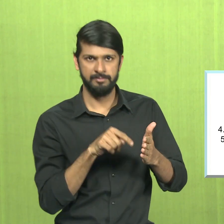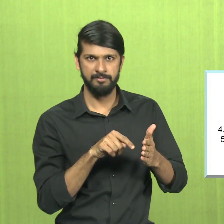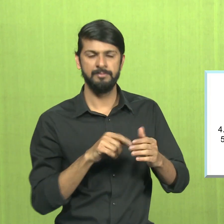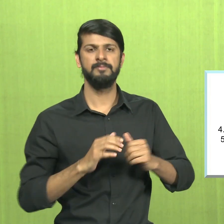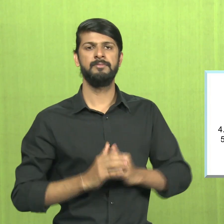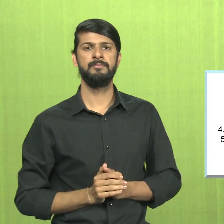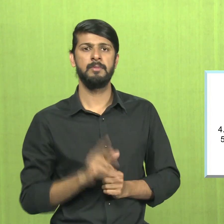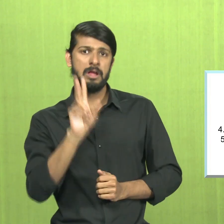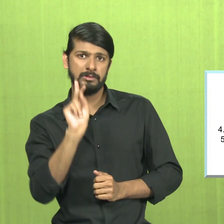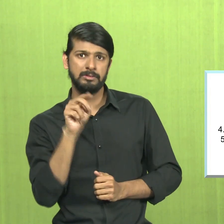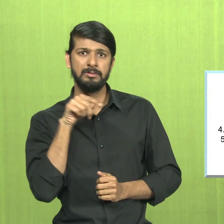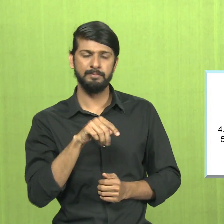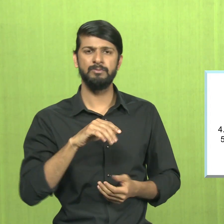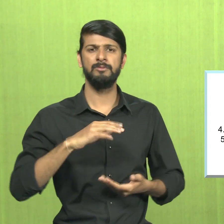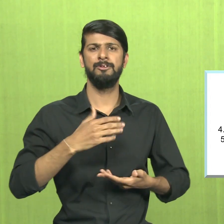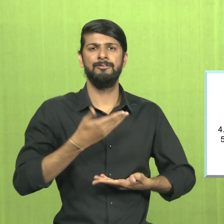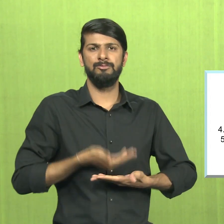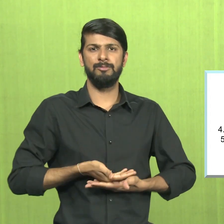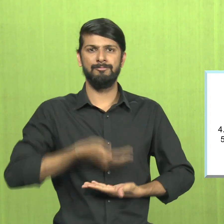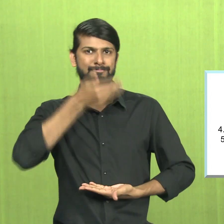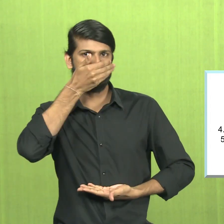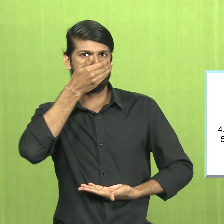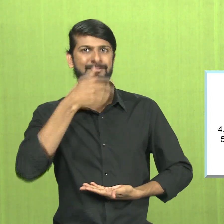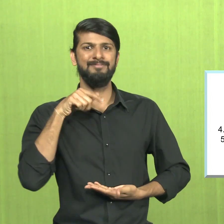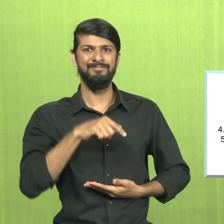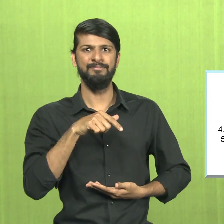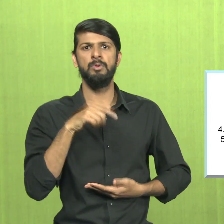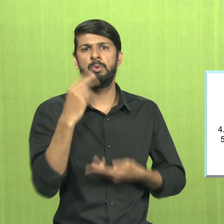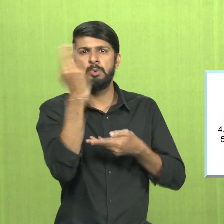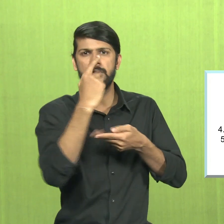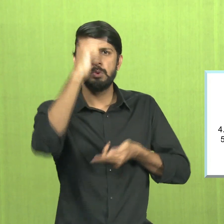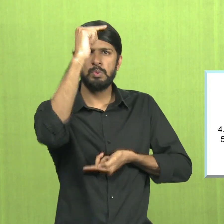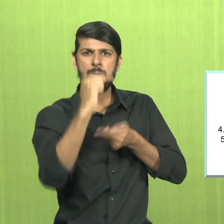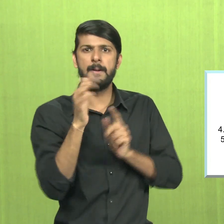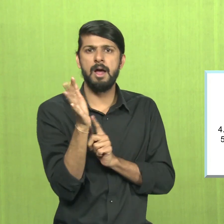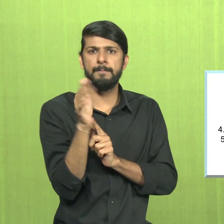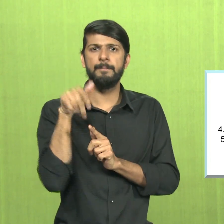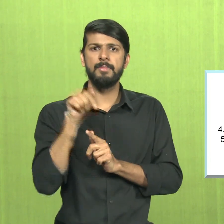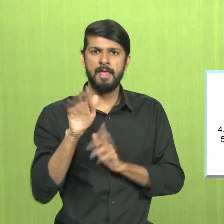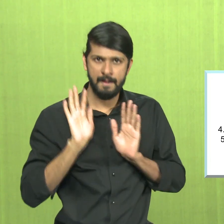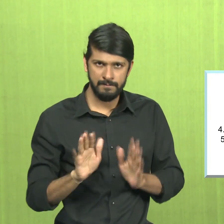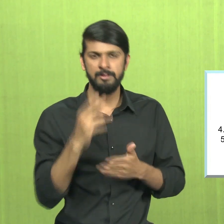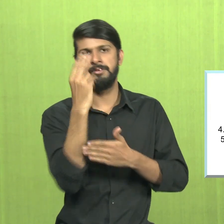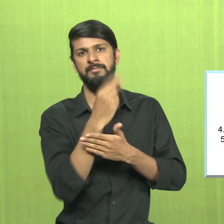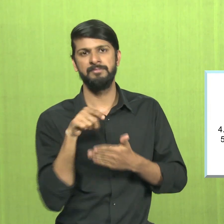ऑन करो को अपडेट यह द सेकंड पेंटिंग्स उज्जैन मिनिएचर ऑन क्लिफ